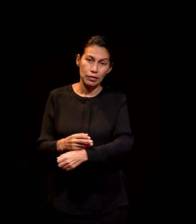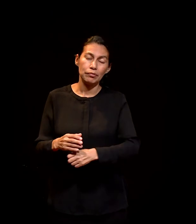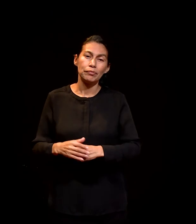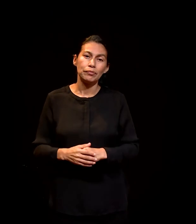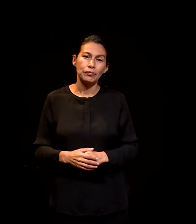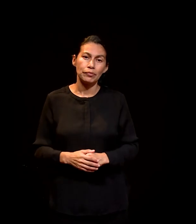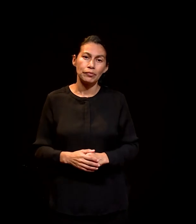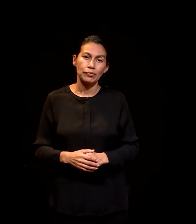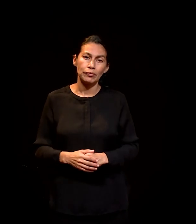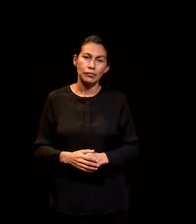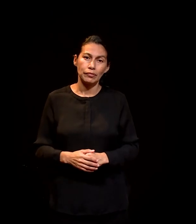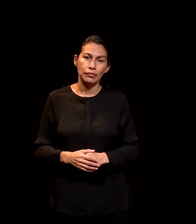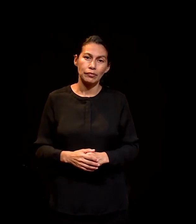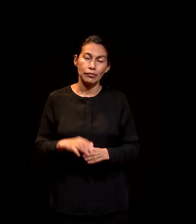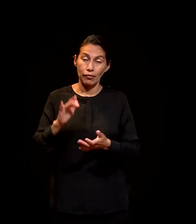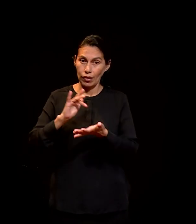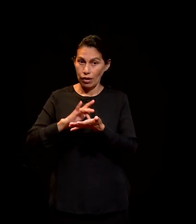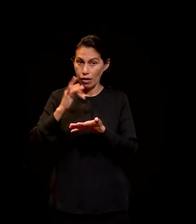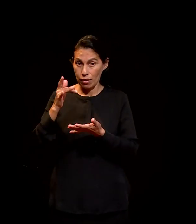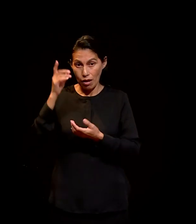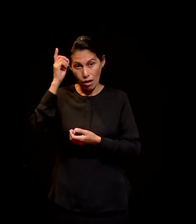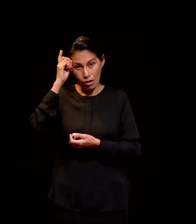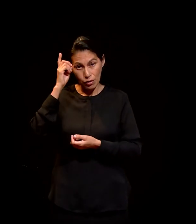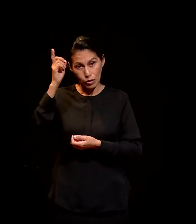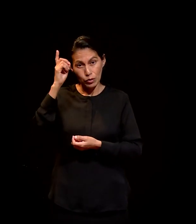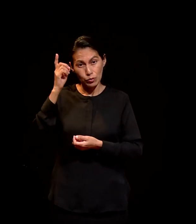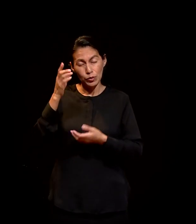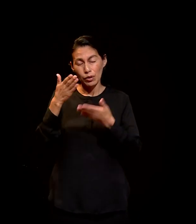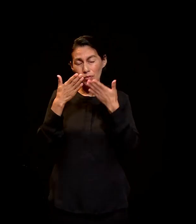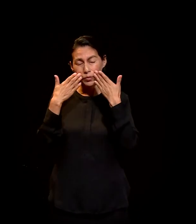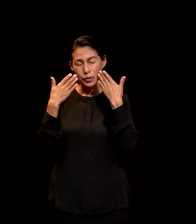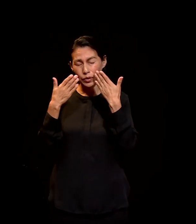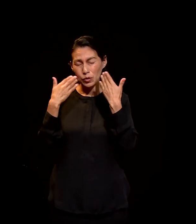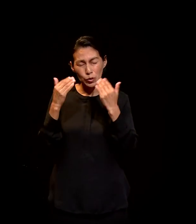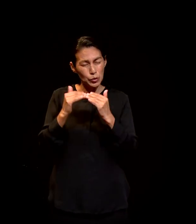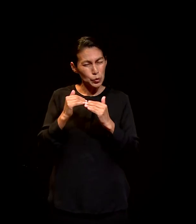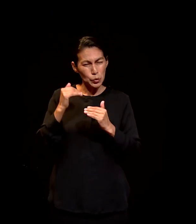relación gracias al día